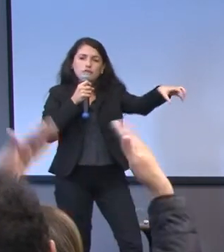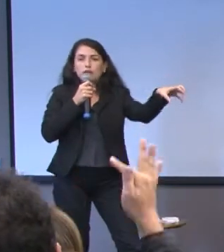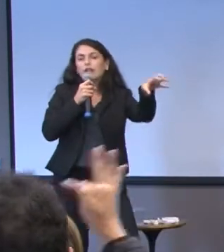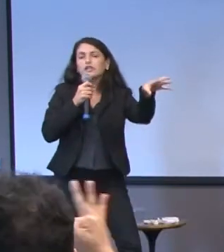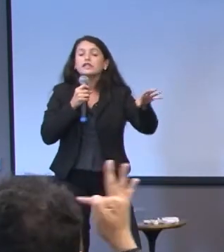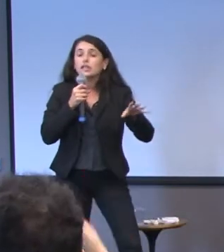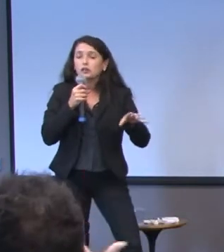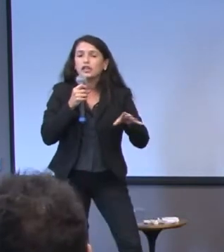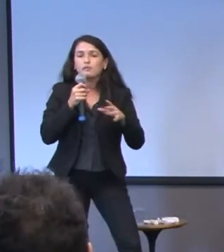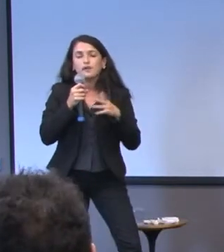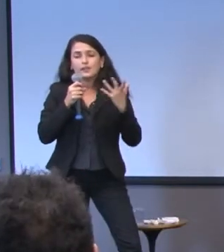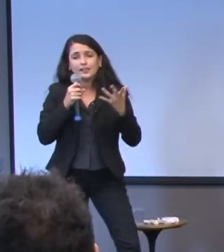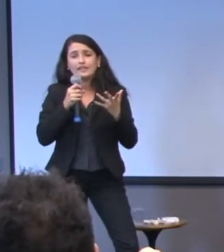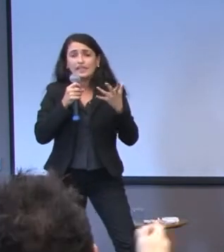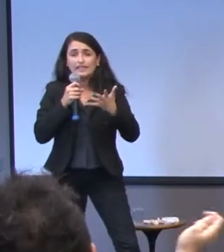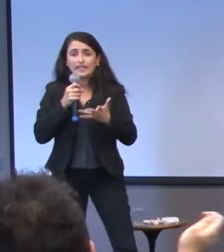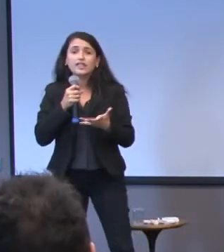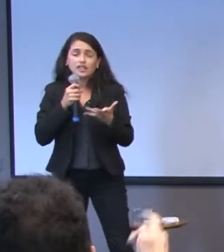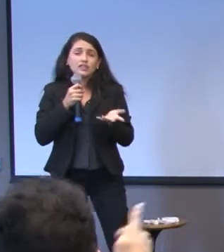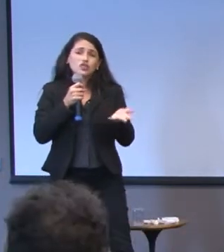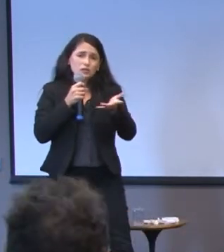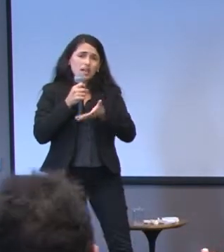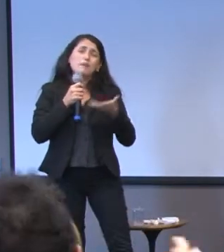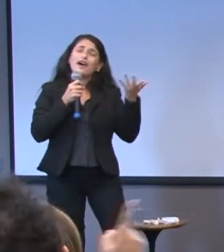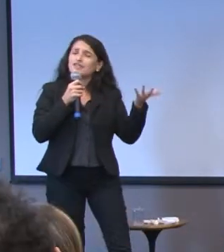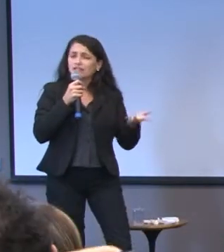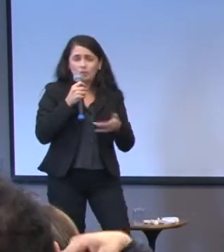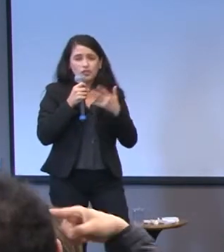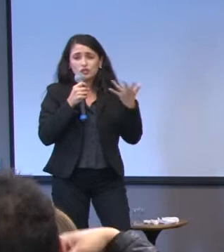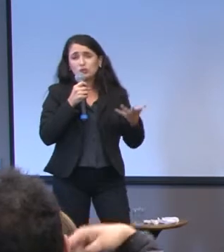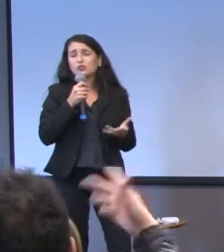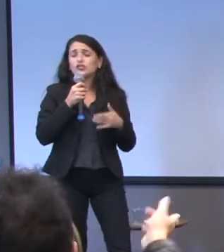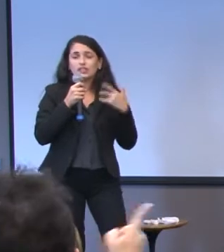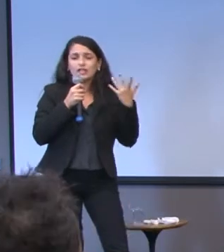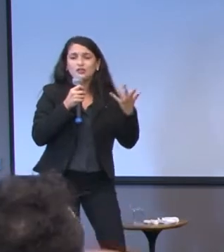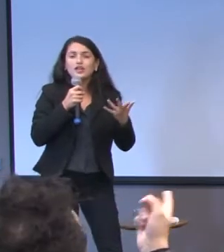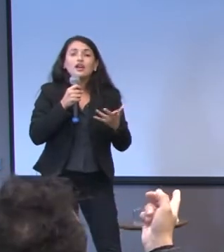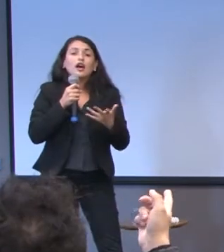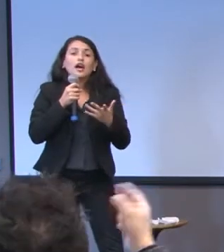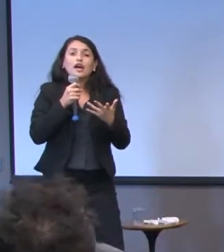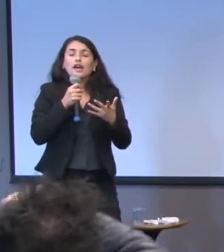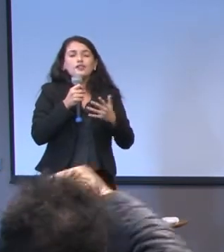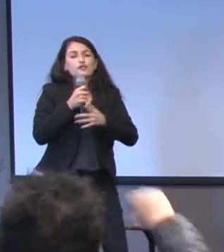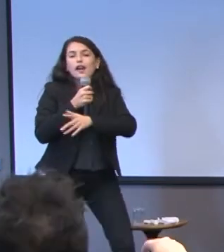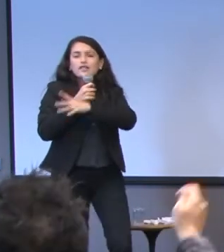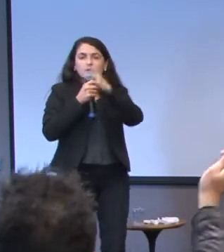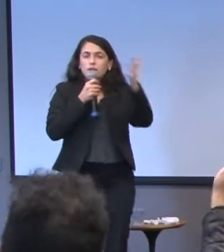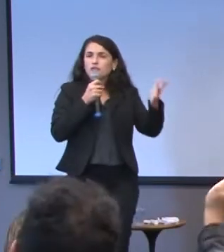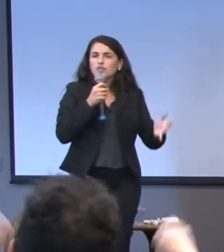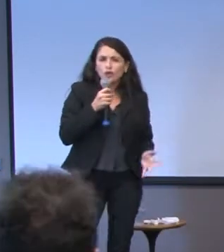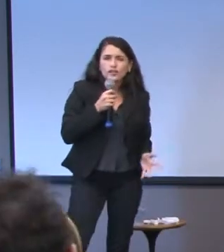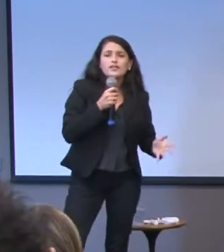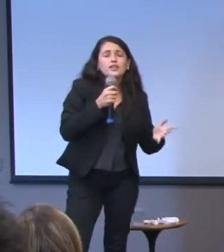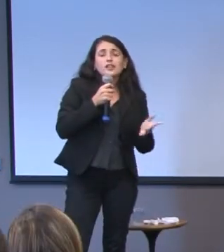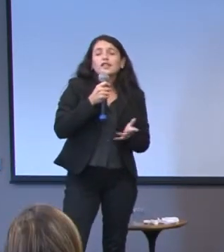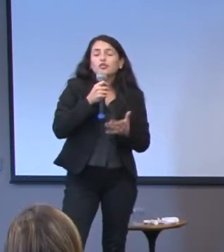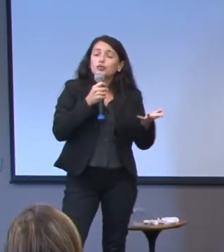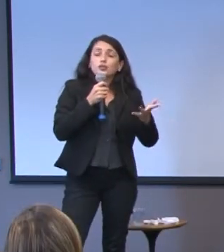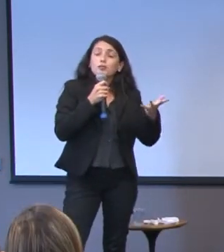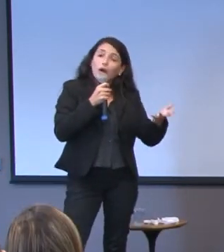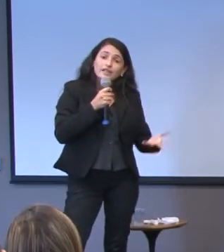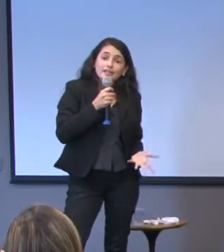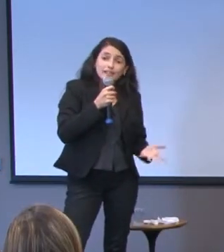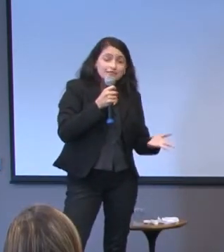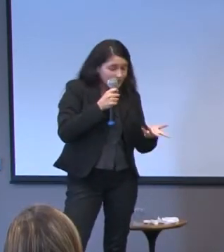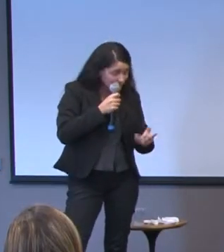precisa ficar isolado ali. Não, né? Precisa entender que somos capazes de tudo, de termos diversas profissões. Os